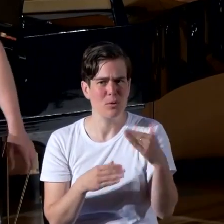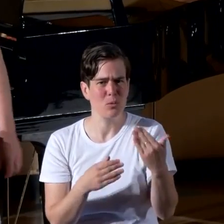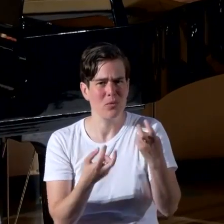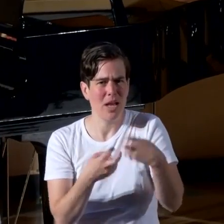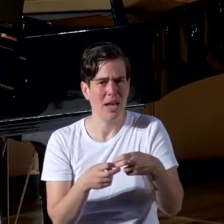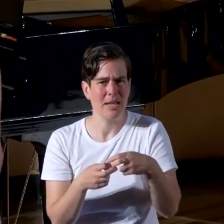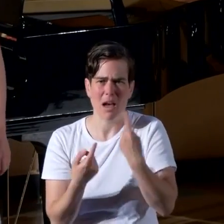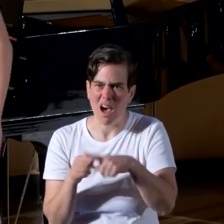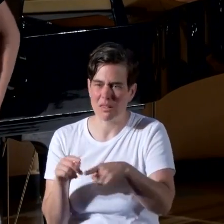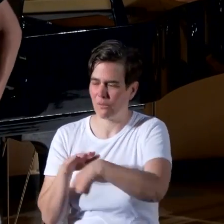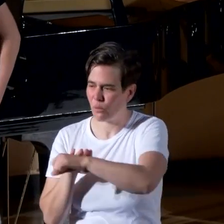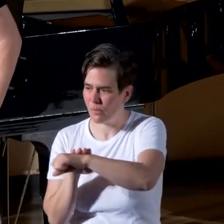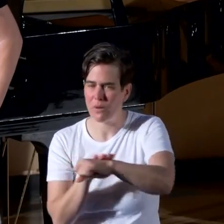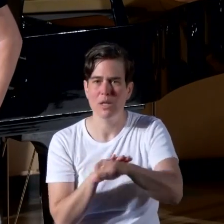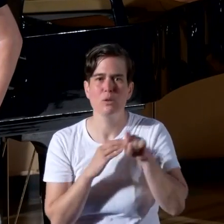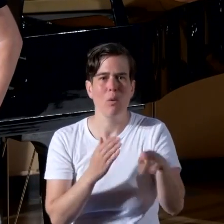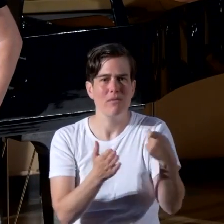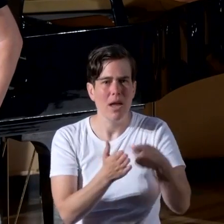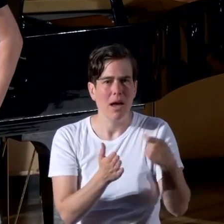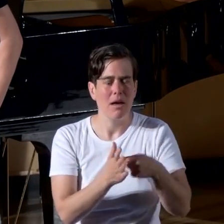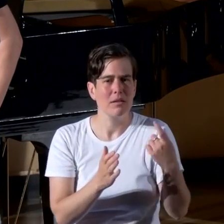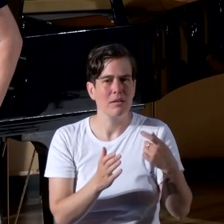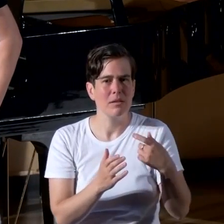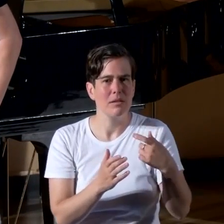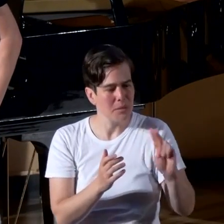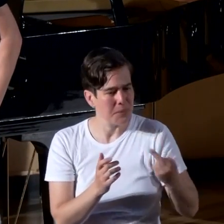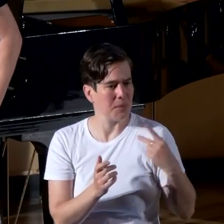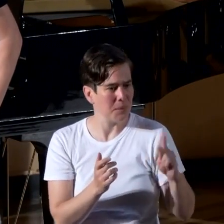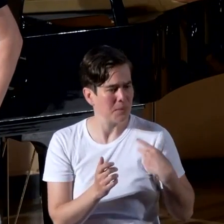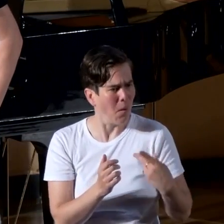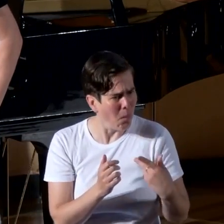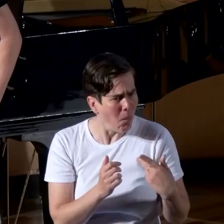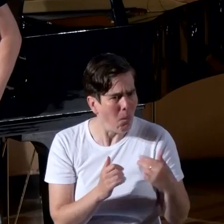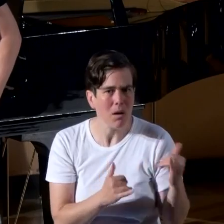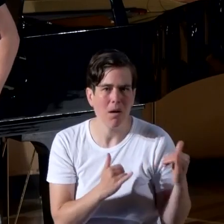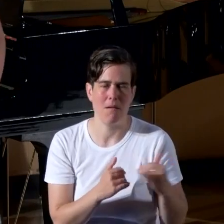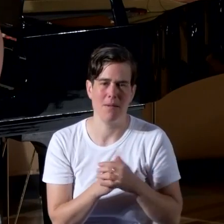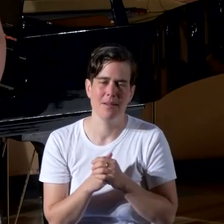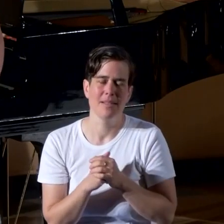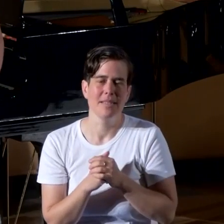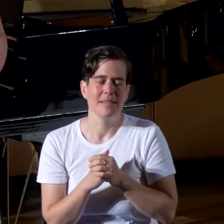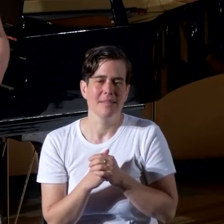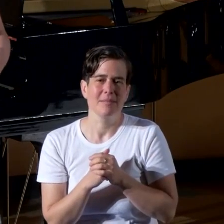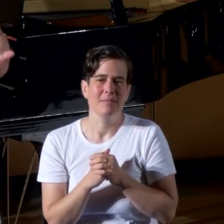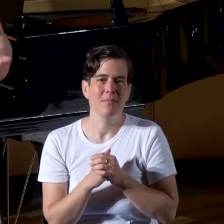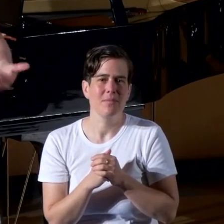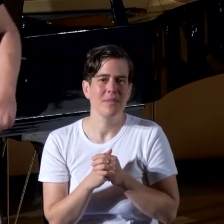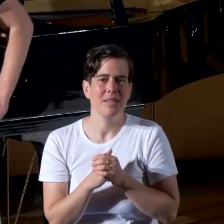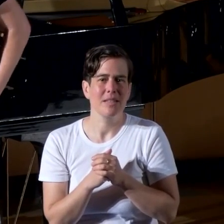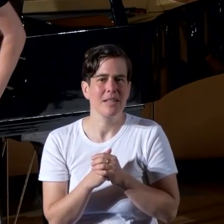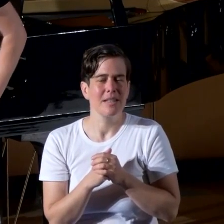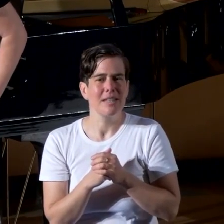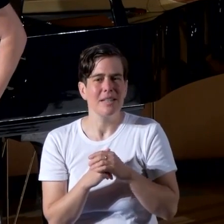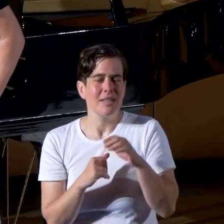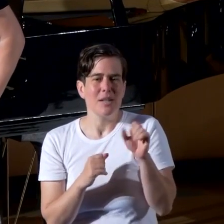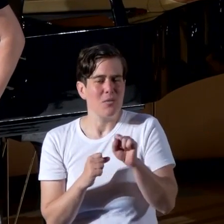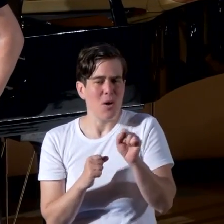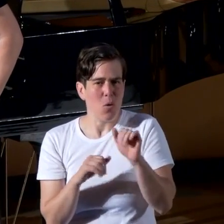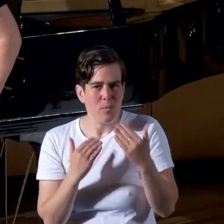entgegen dem Mainstream mit sehr vielen Werten etwas zu tun hatte, wo ich mich immer gefragt habe, warum muss man dafür eigentlich immer